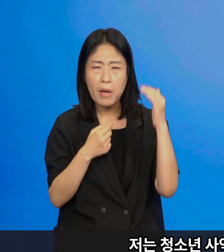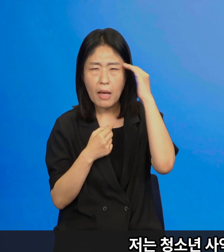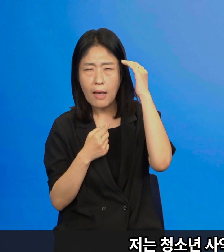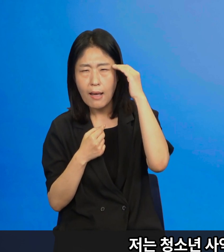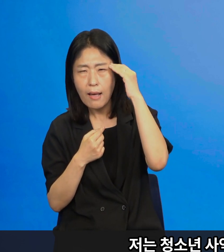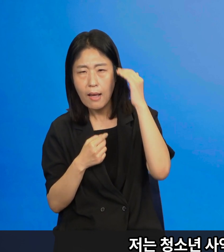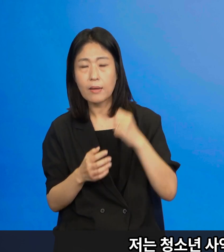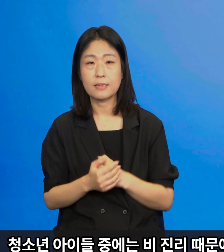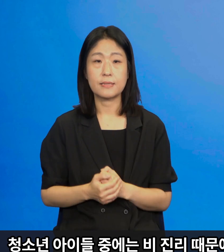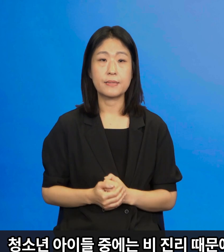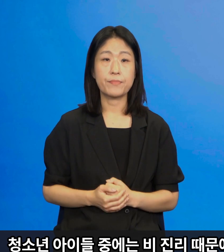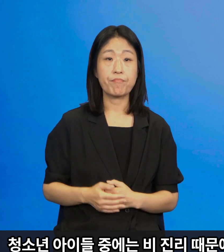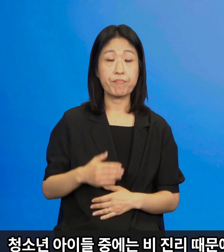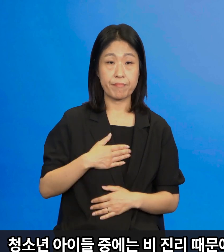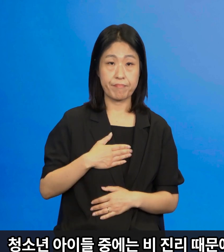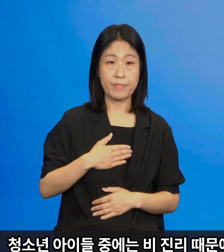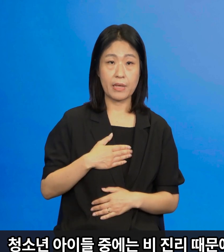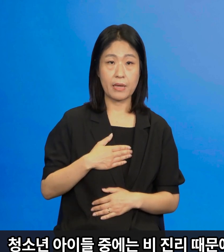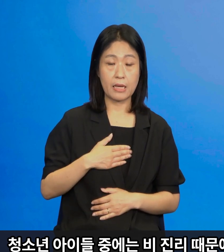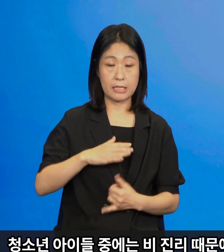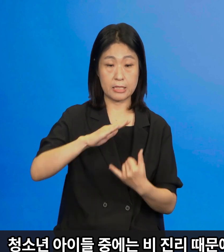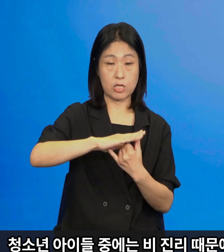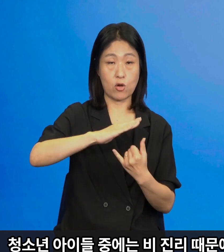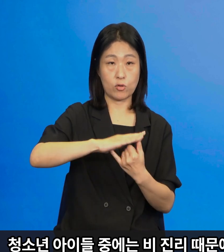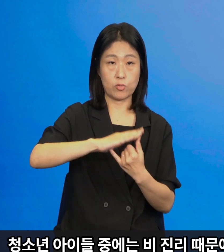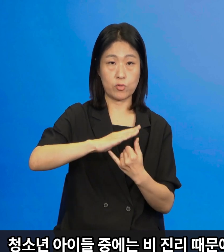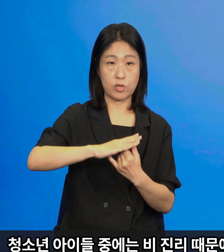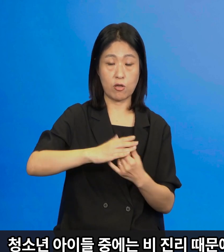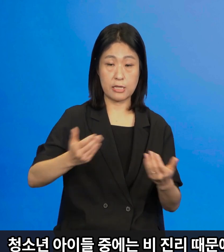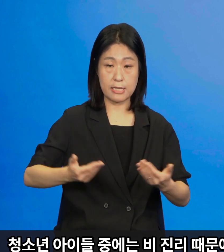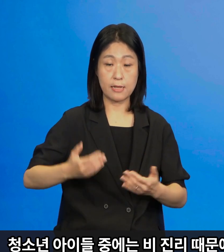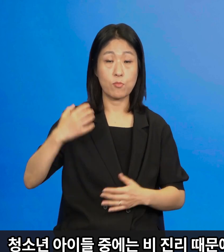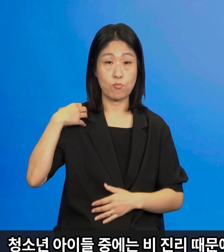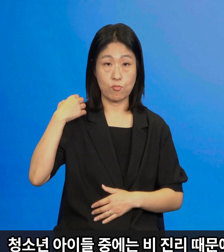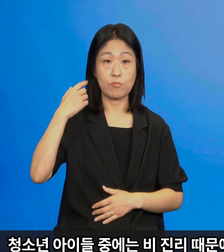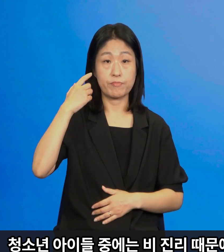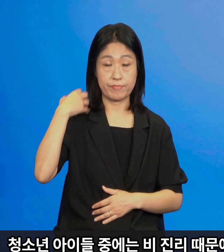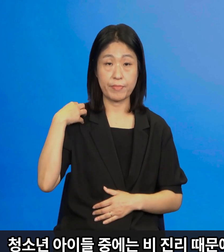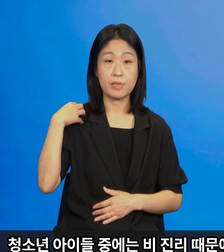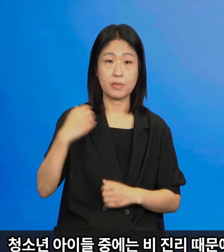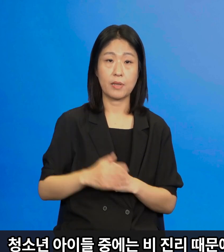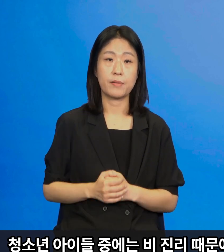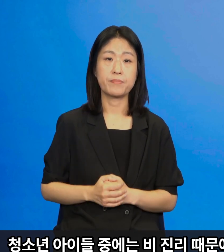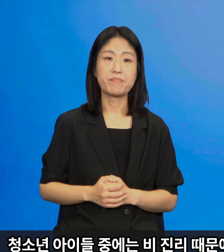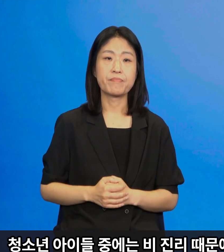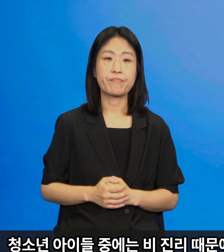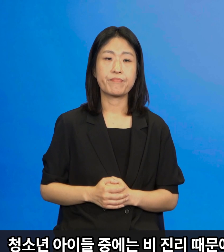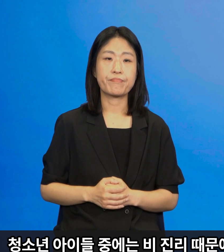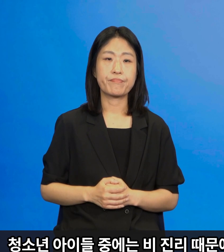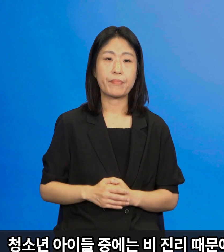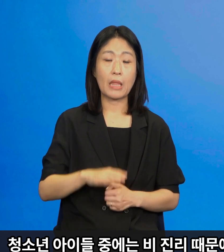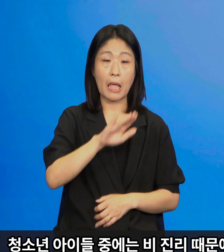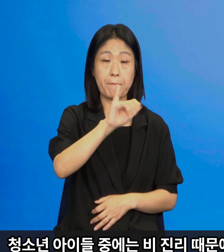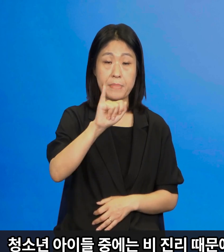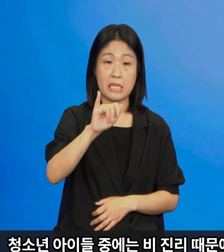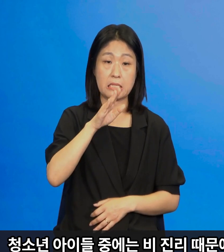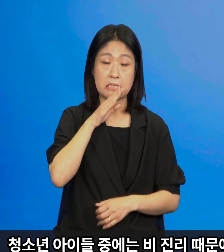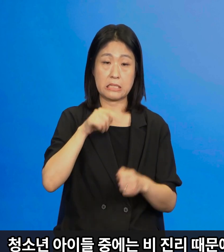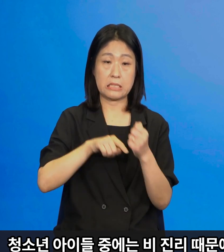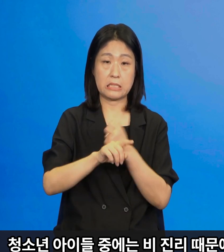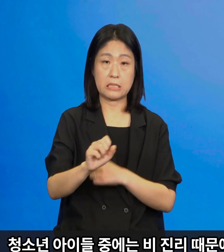감당하고 있는데 청소년 아이들 중에는 비진리 때문에 낙심하고 좌절한 친구들이 너무